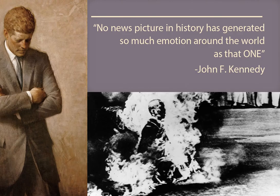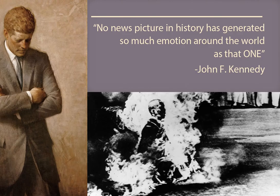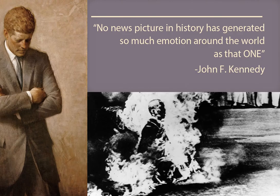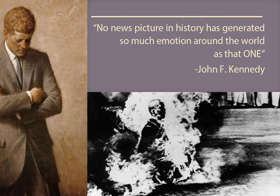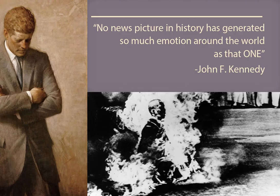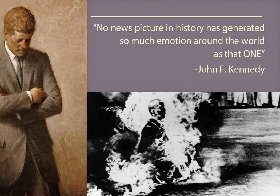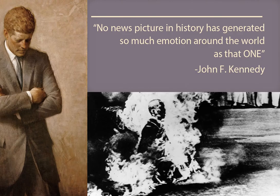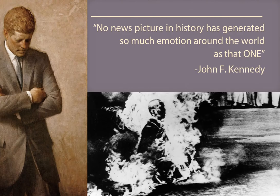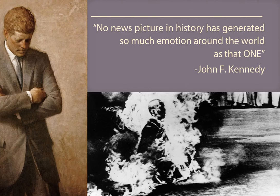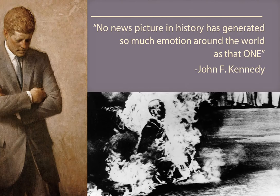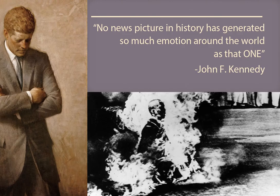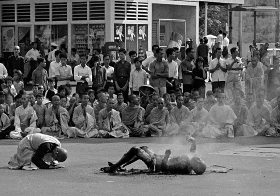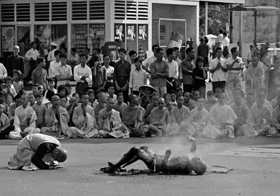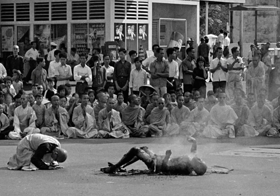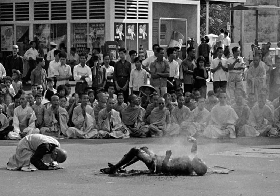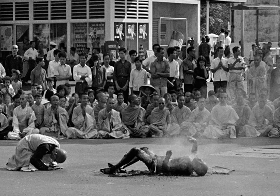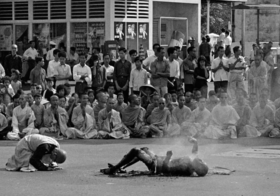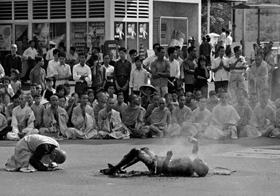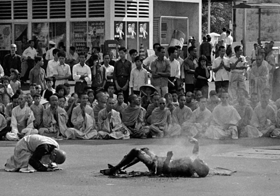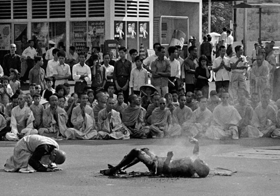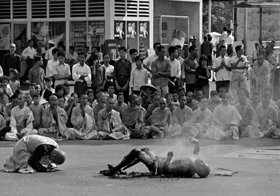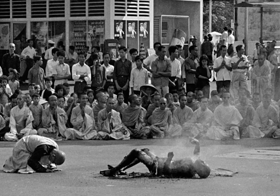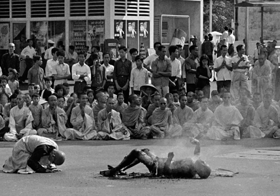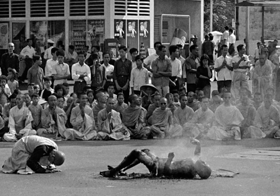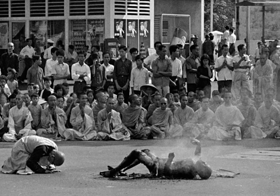Geschichte weckte stärkere Emotionen auf der ganzen Welt als dieses.